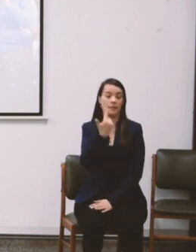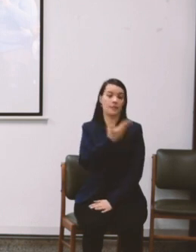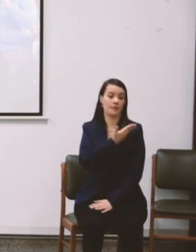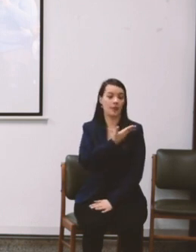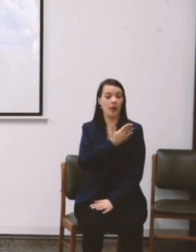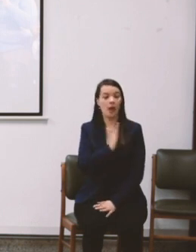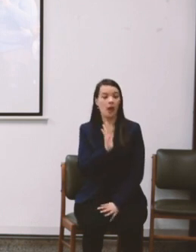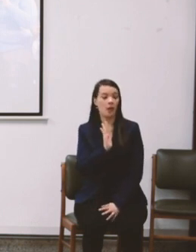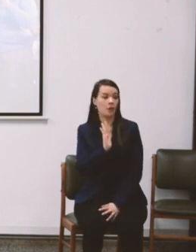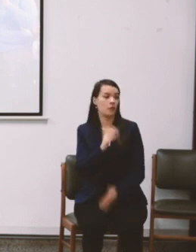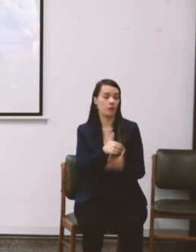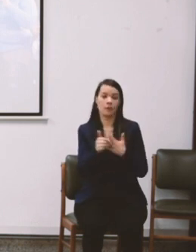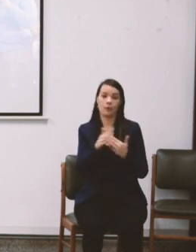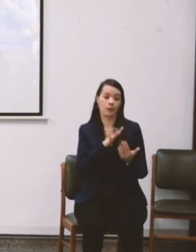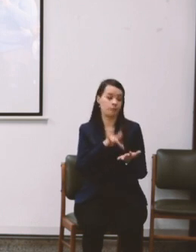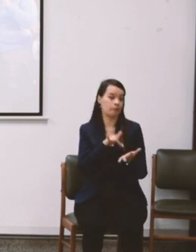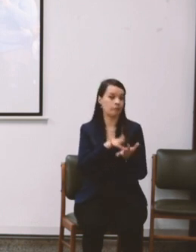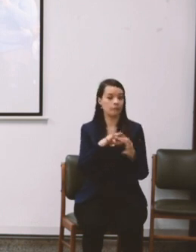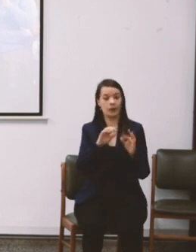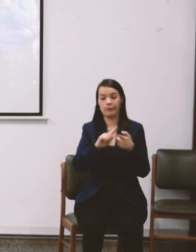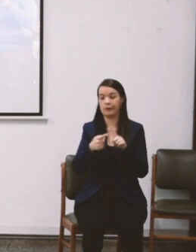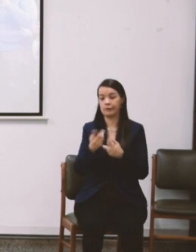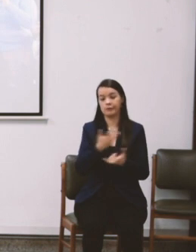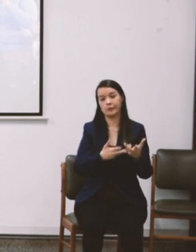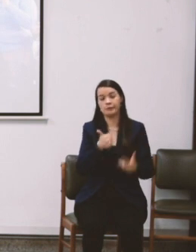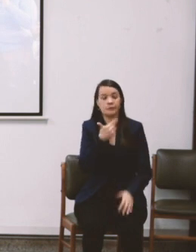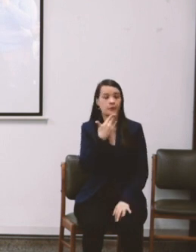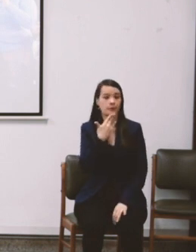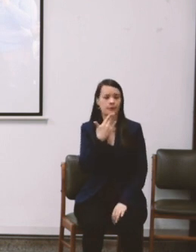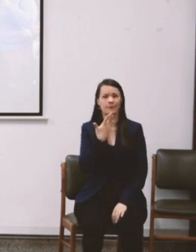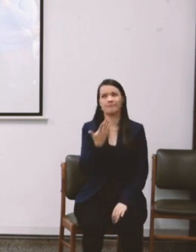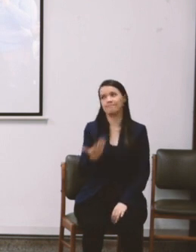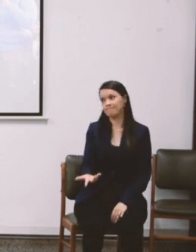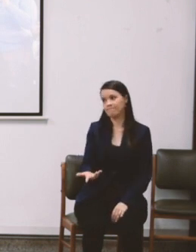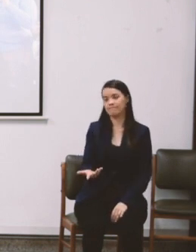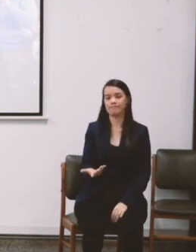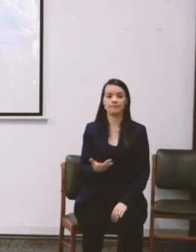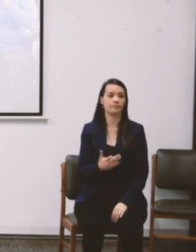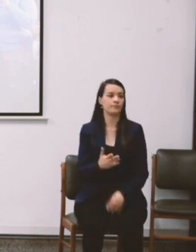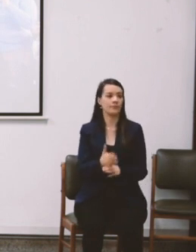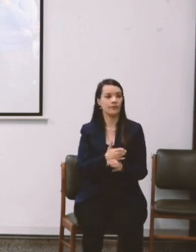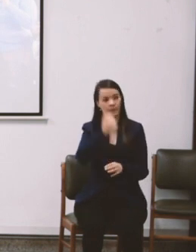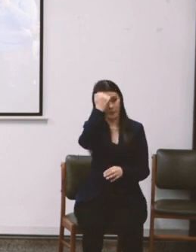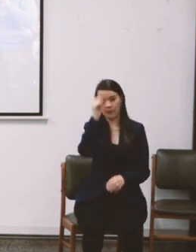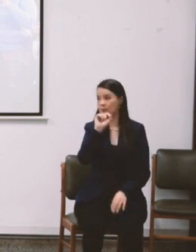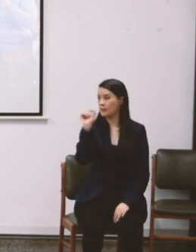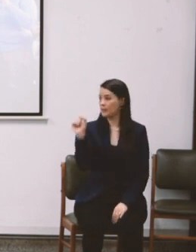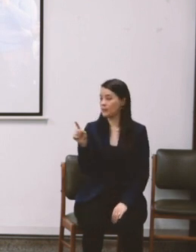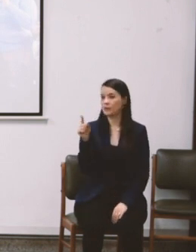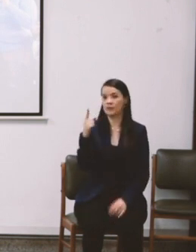dice, ay no, pues con tal de que venga ahí el seco de las amiguitas, pues a mí me parece bien. Como la pregunta que hacía el profe, ¿cuáles son